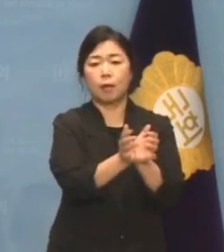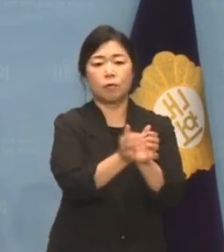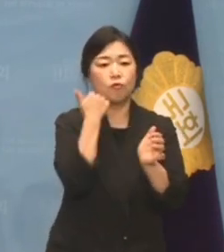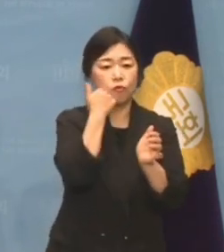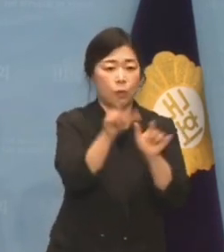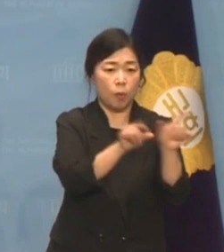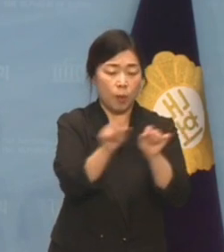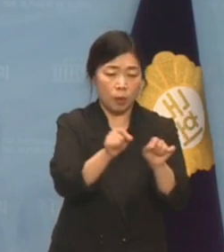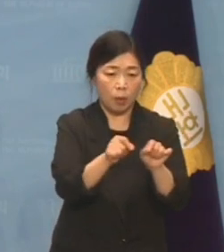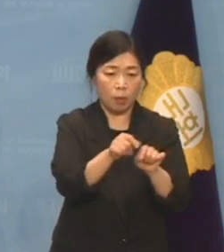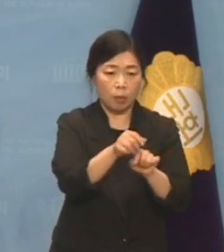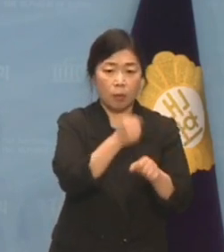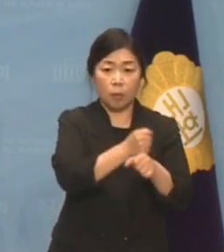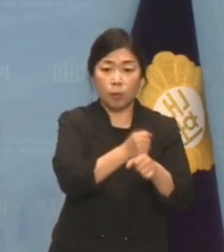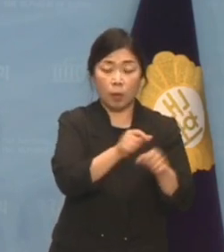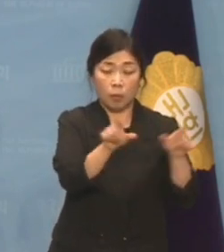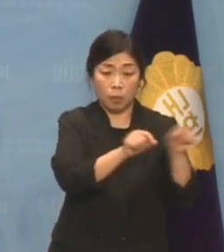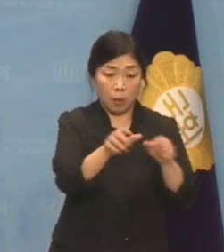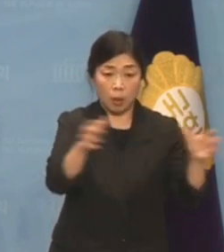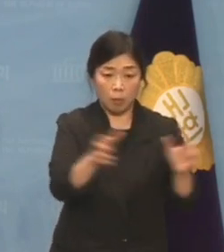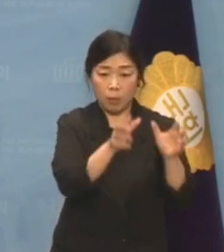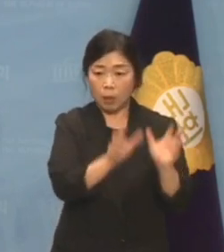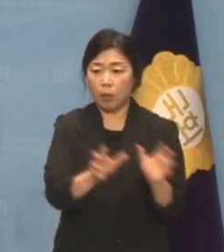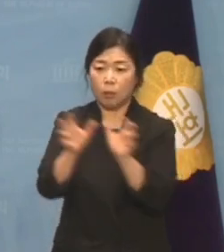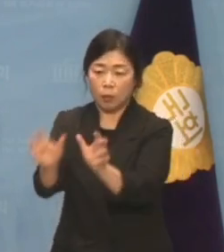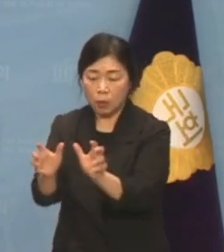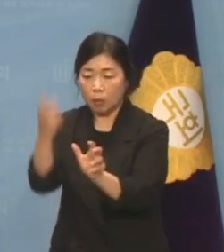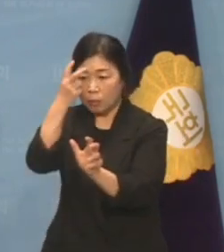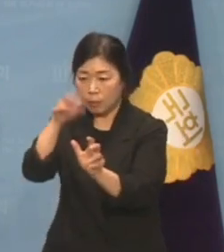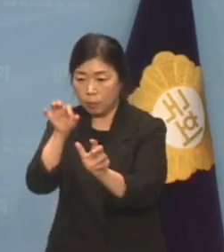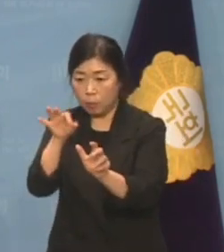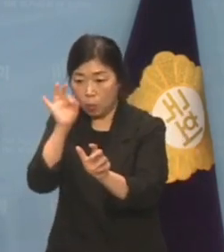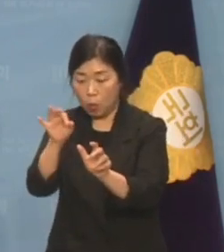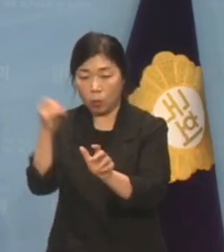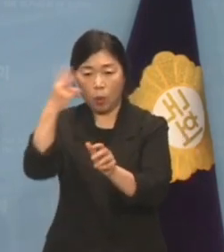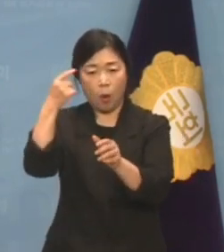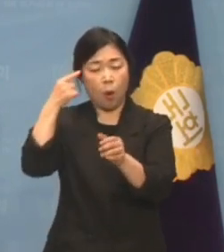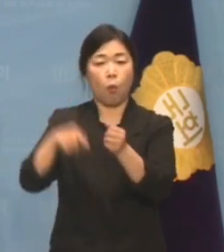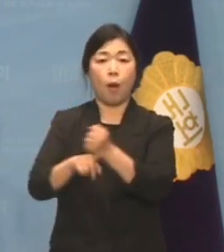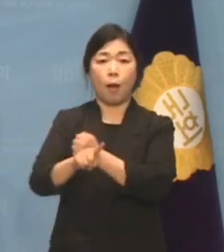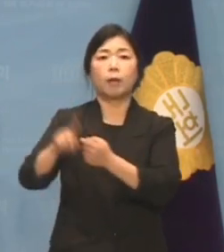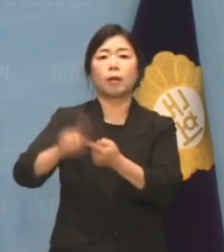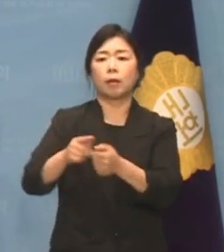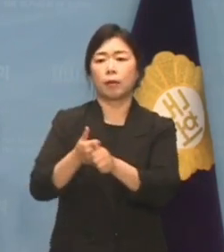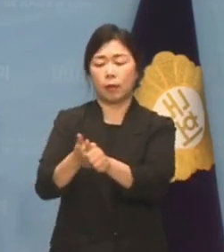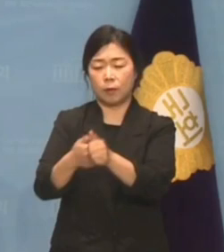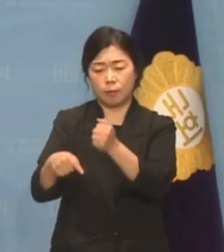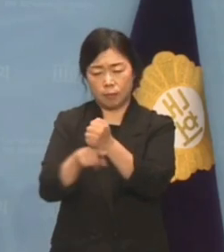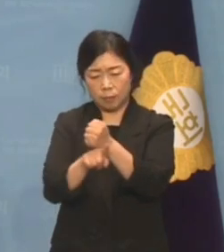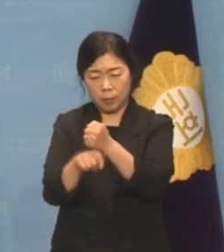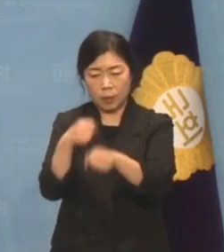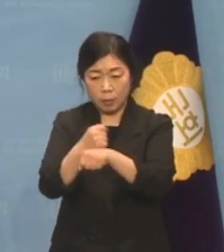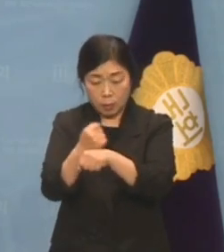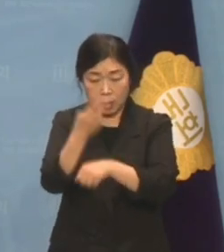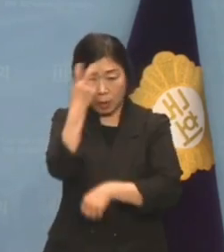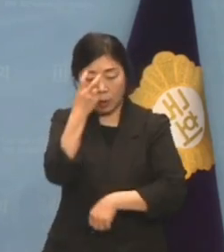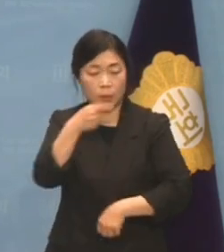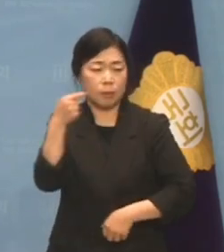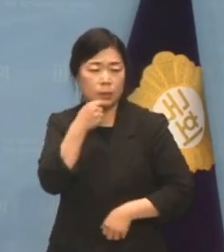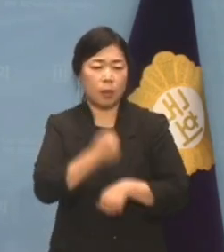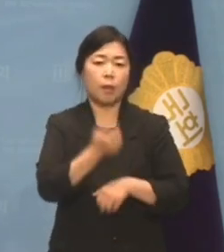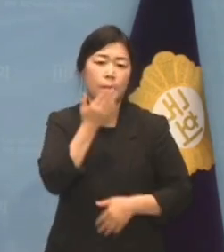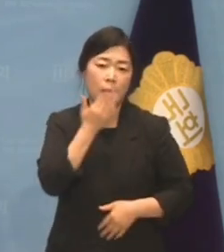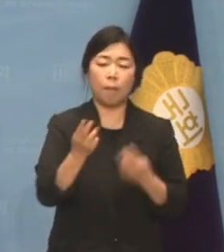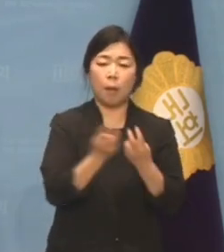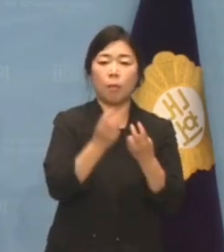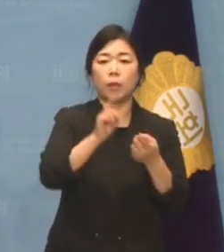논의하고 후쿠시마 방사성 오염수 원자료를 포함한 정확한 검증을 위한 모든 수단과